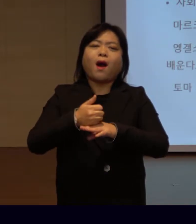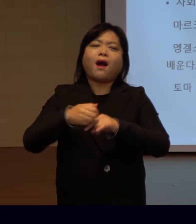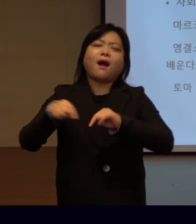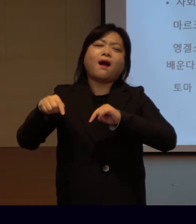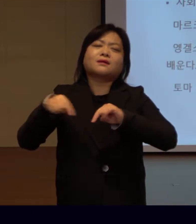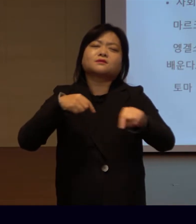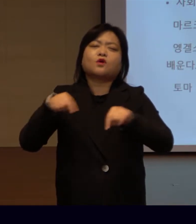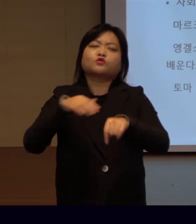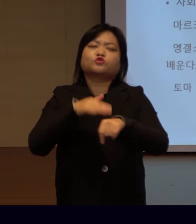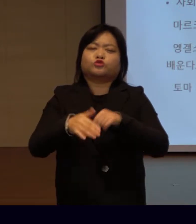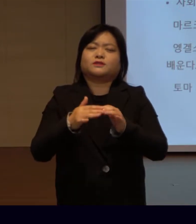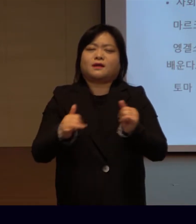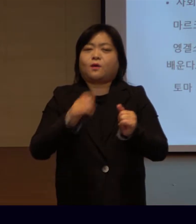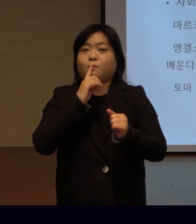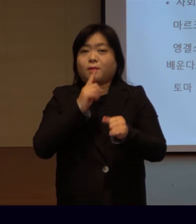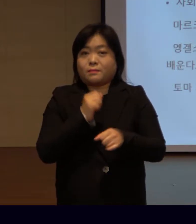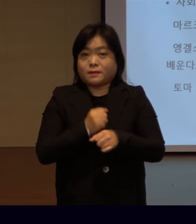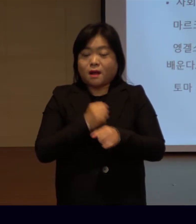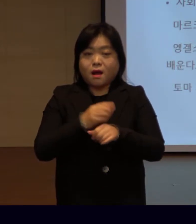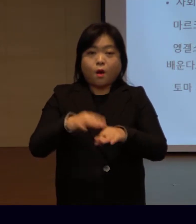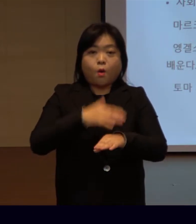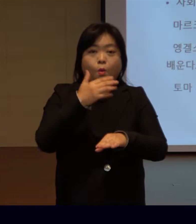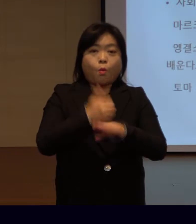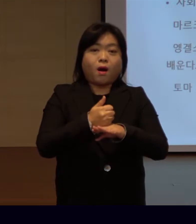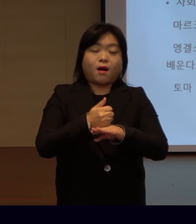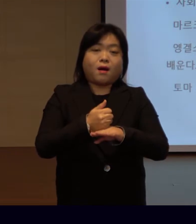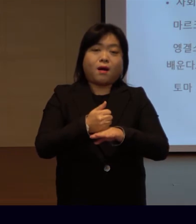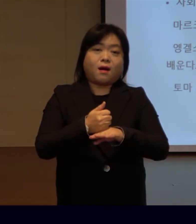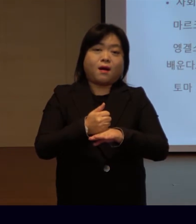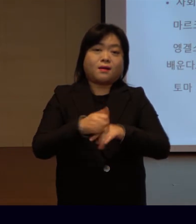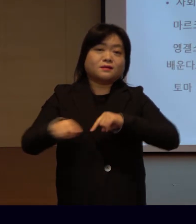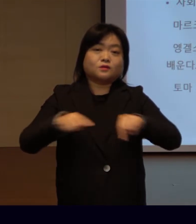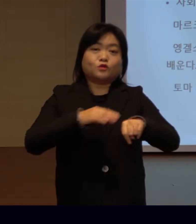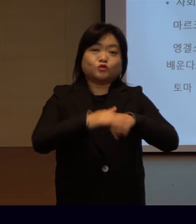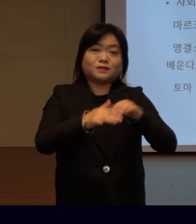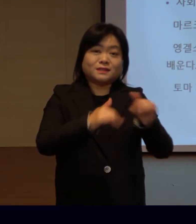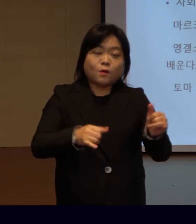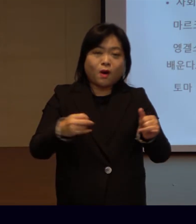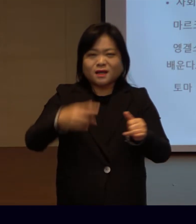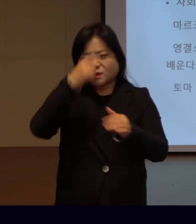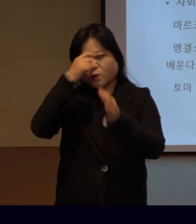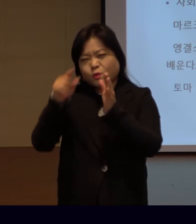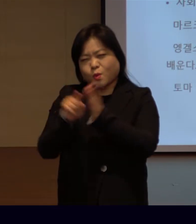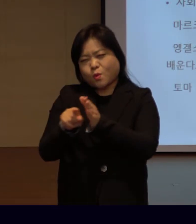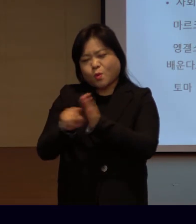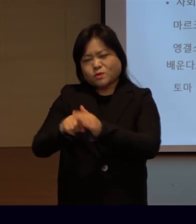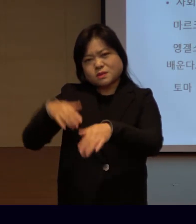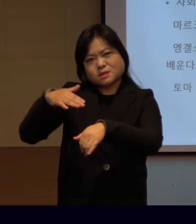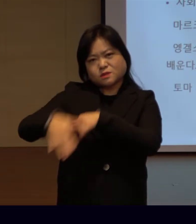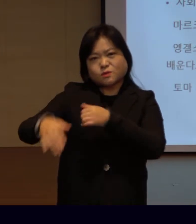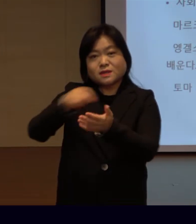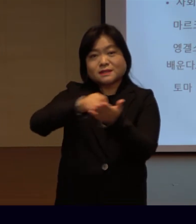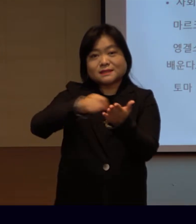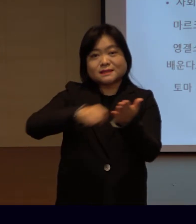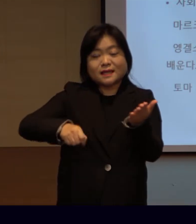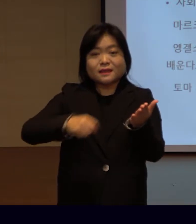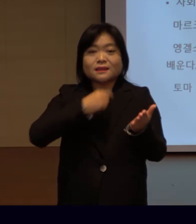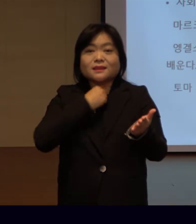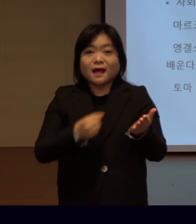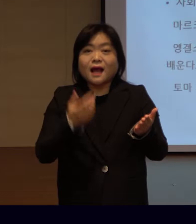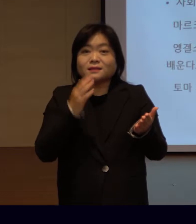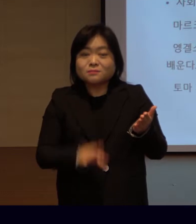왕정주의자라고, 나는 왕정주의와 기독교의 깃발을 달고 나는 글을 쓰겠다라고 천명을 해요. 사실 따지고 보면 그 사람은